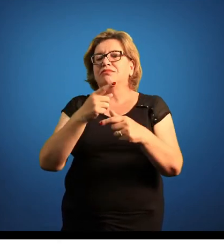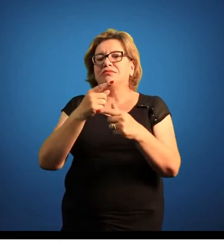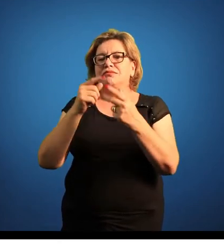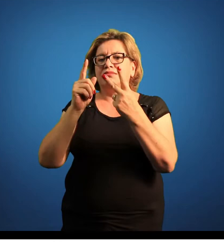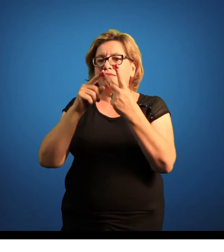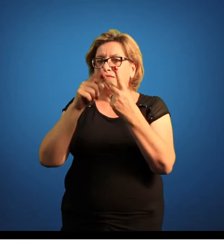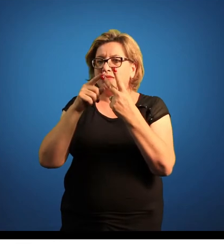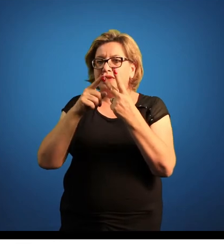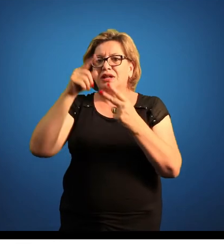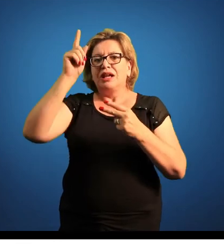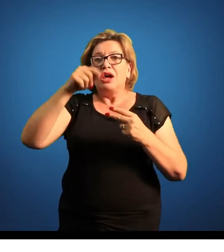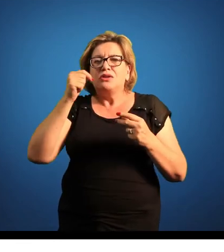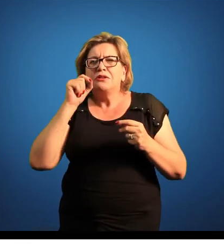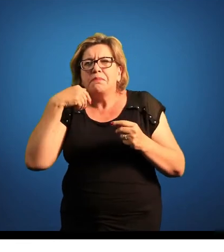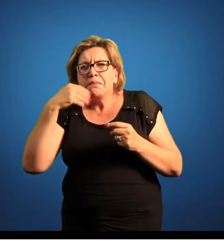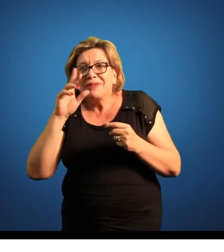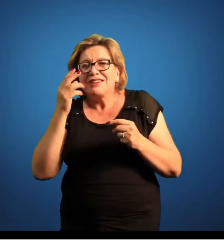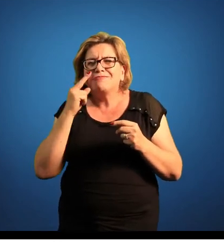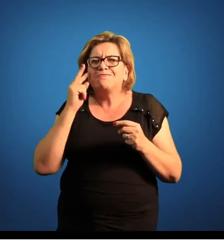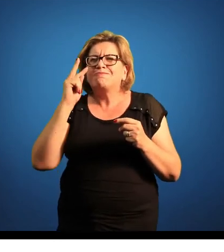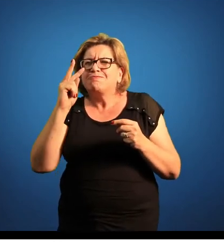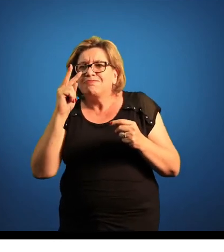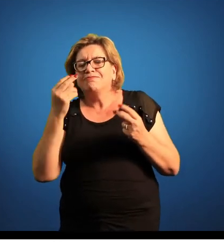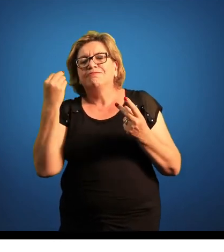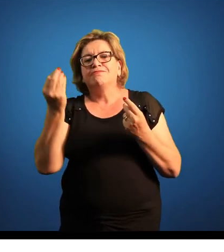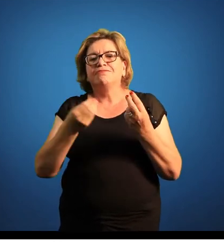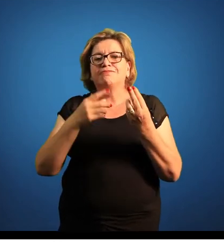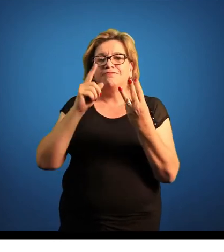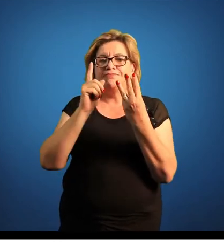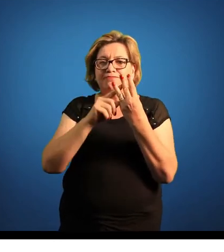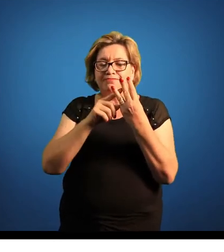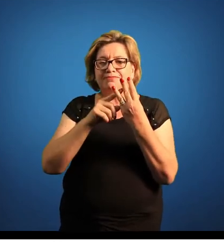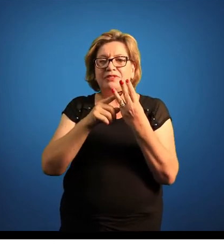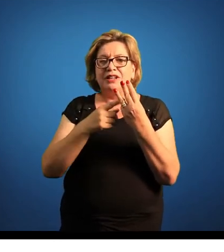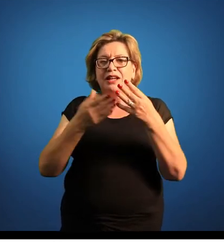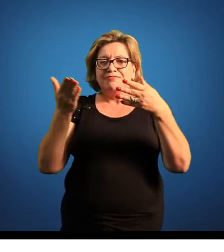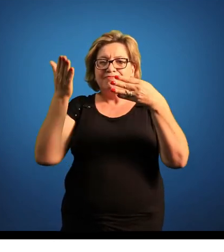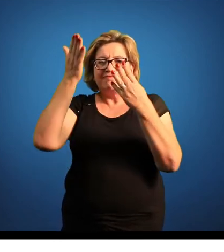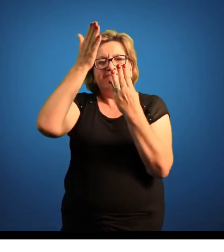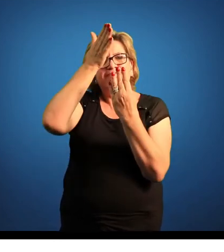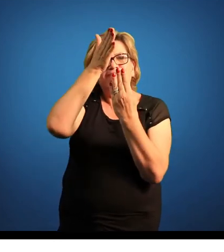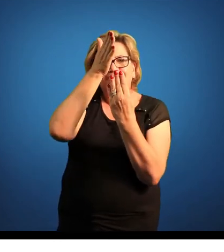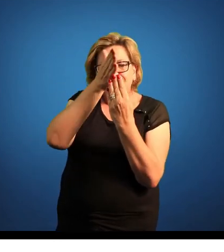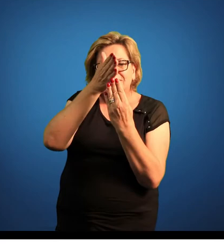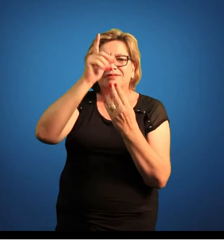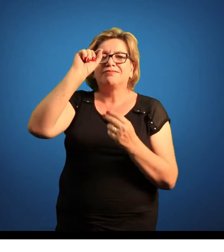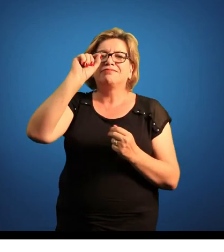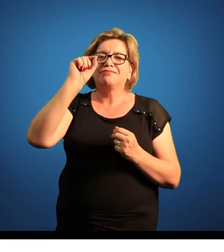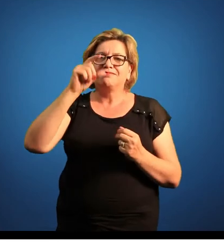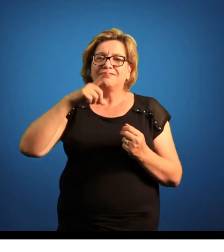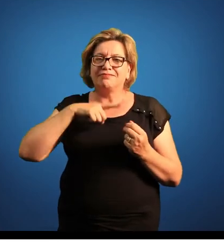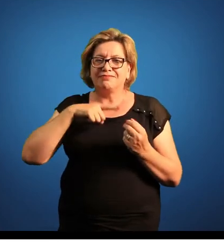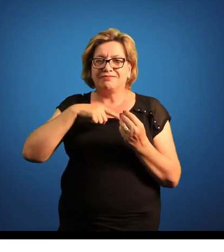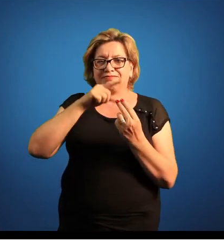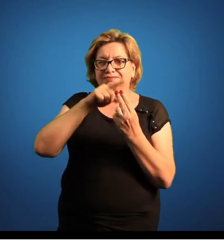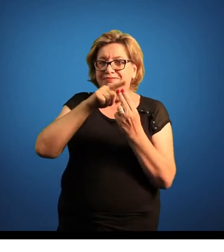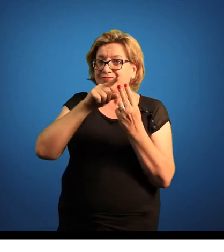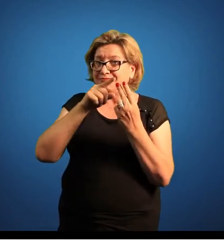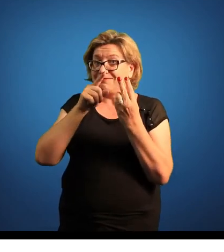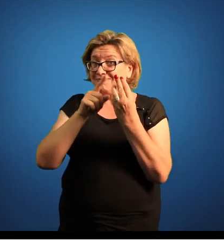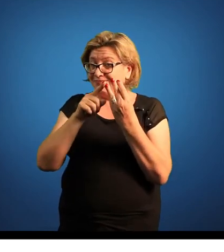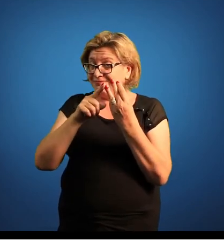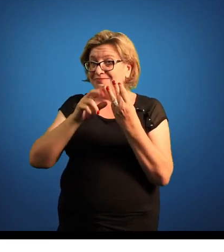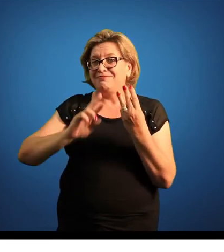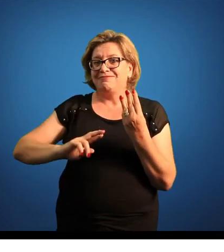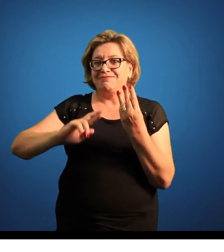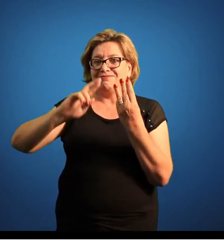Moda é o termo que mais aparece. E a mediana é o termo que está no meio, é o termo central de uma